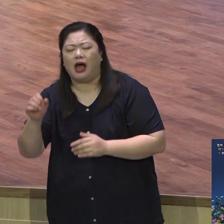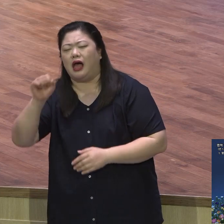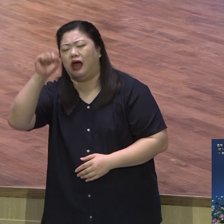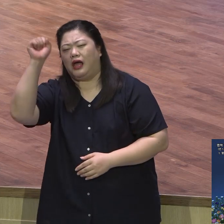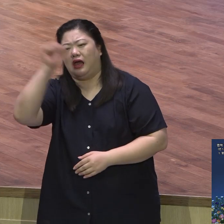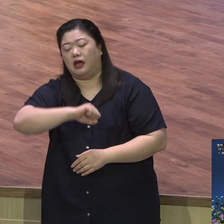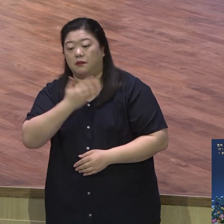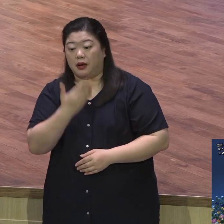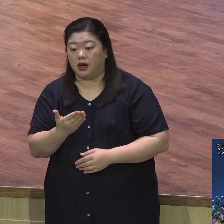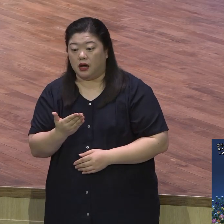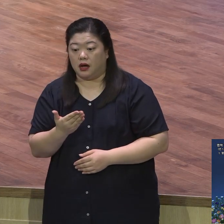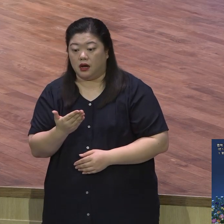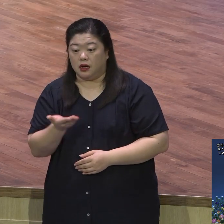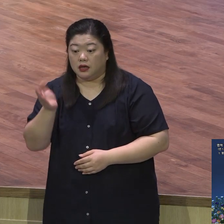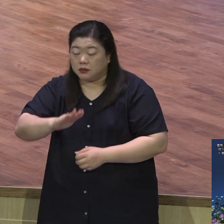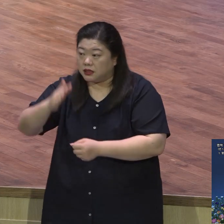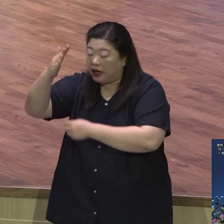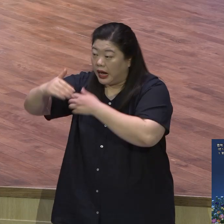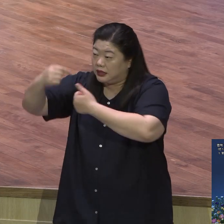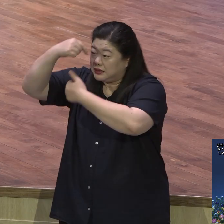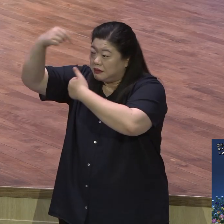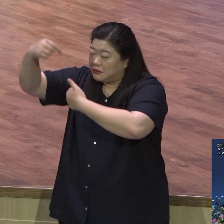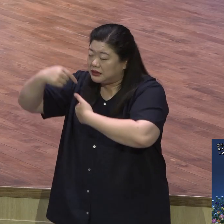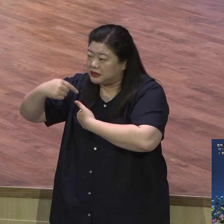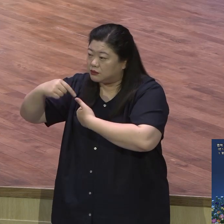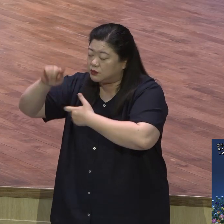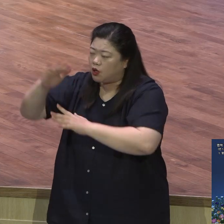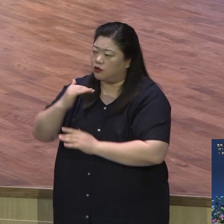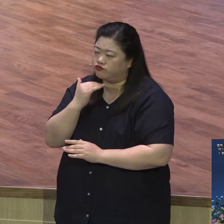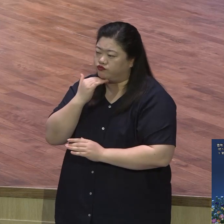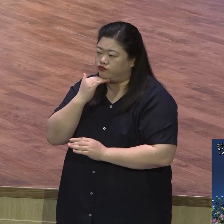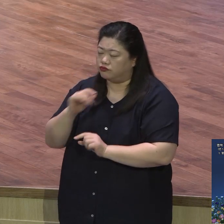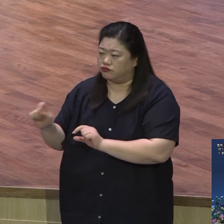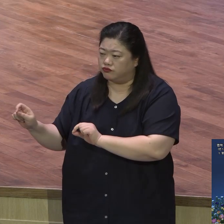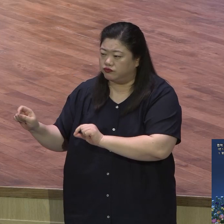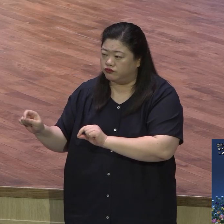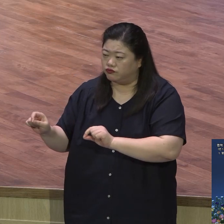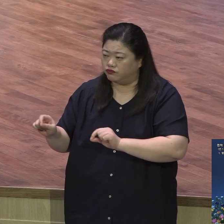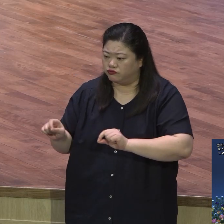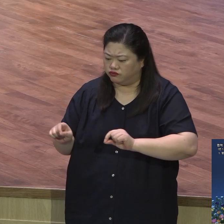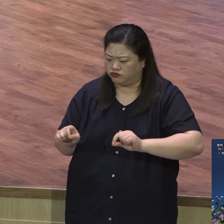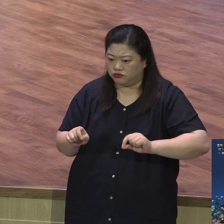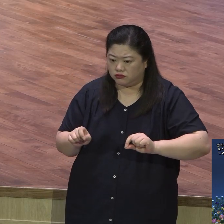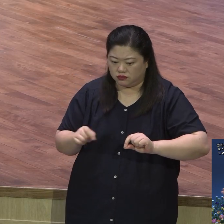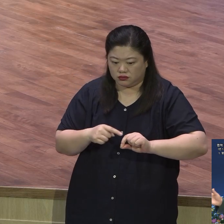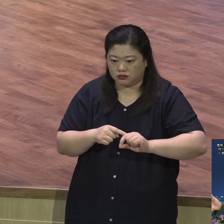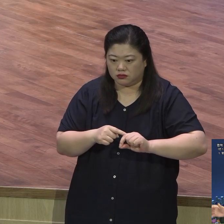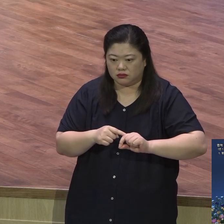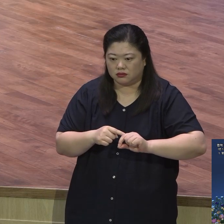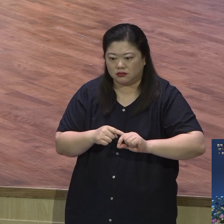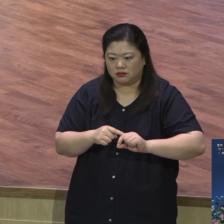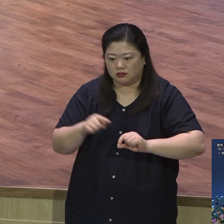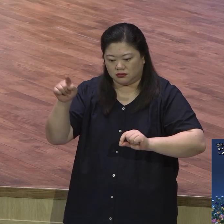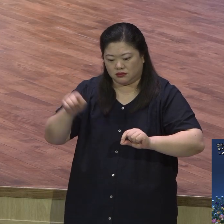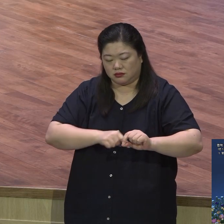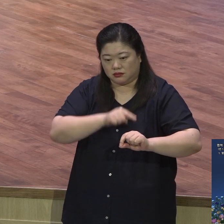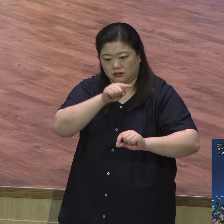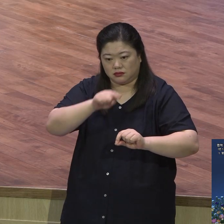상관이 없는데 하나님의 이 말씀에 대한 순종은 적시로 이루어지지 않으면 의미가 없어요